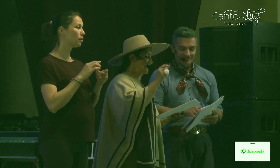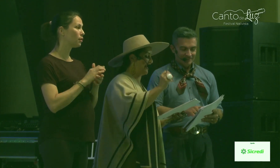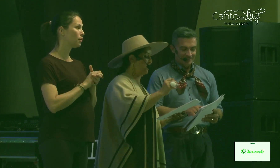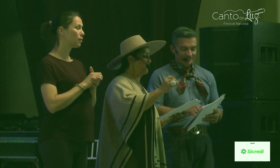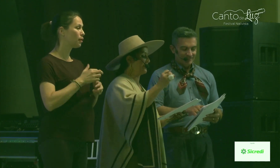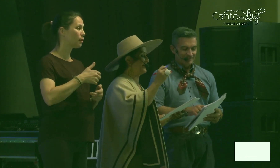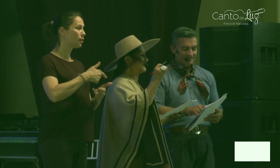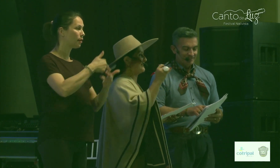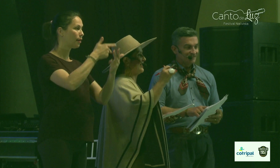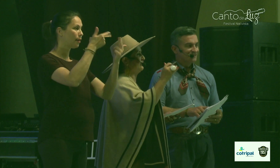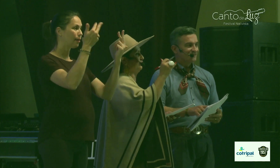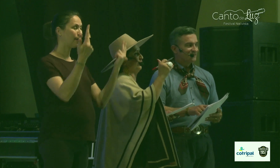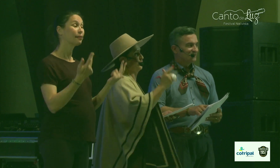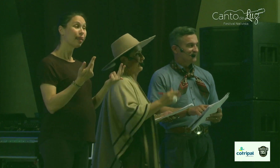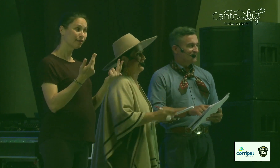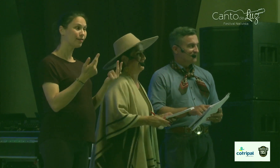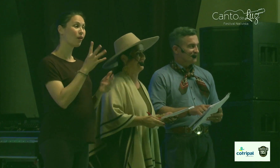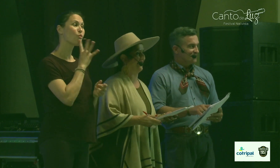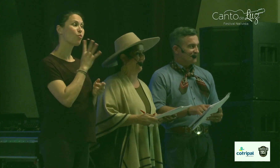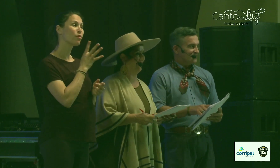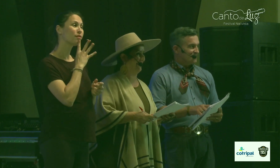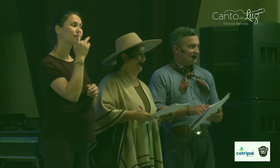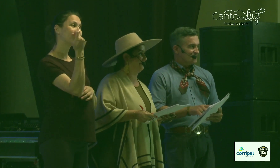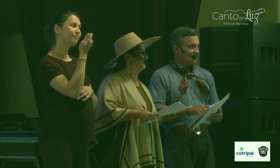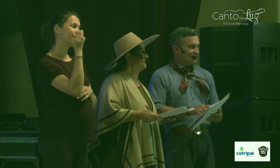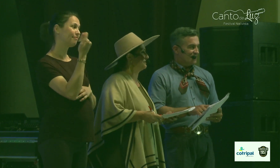Etnias, Reconhecendo o Rio Grande.